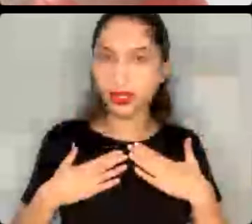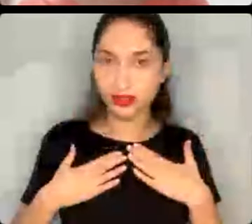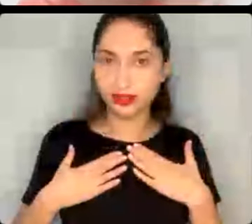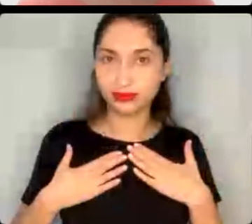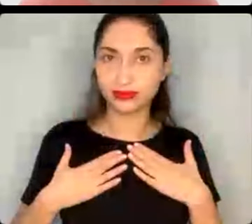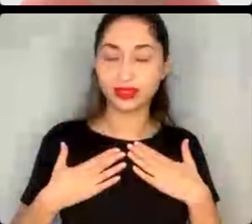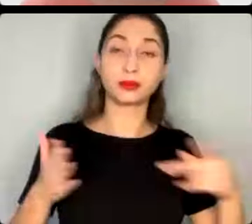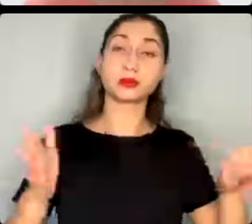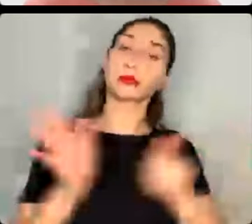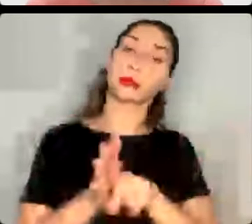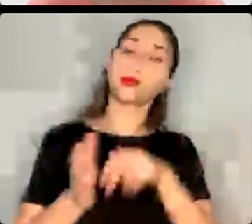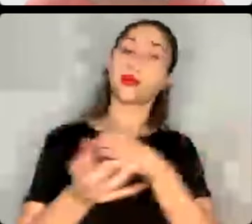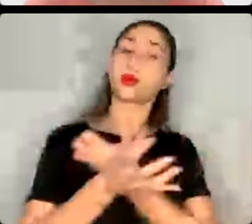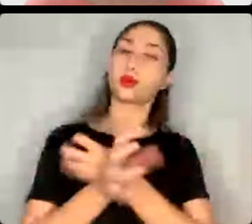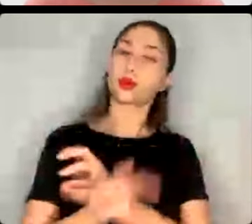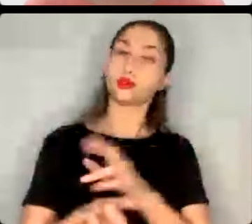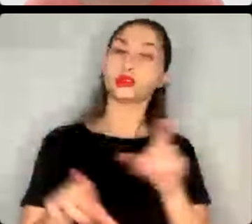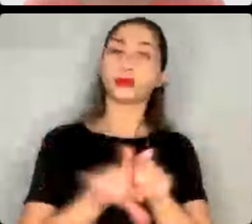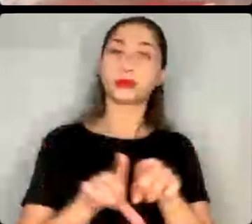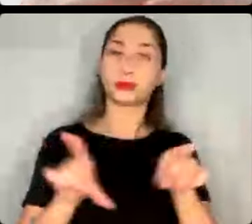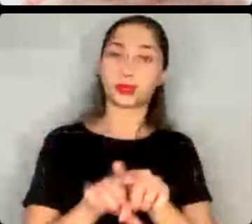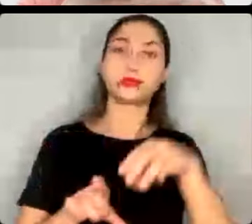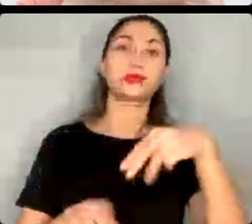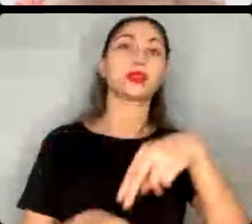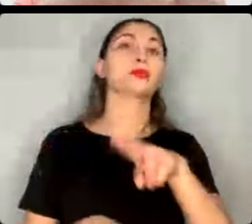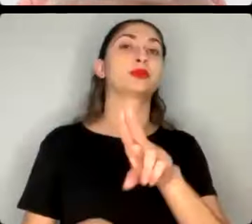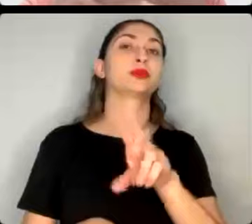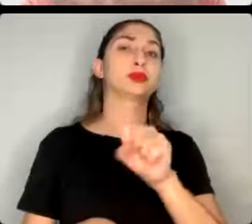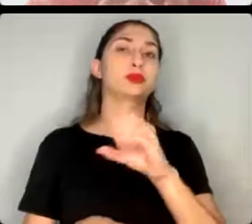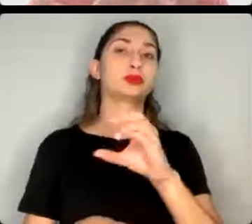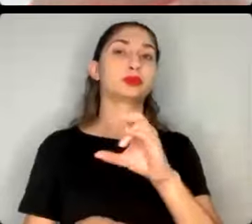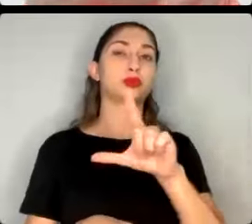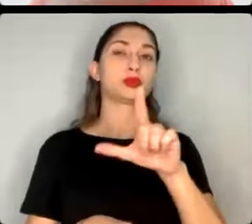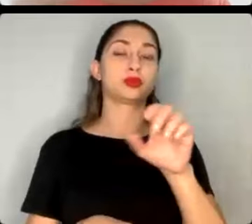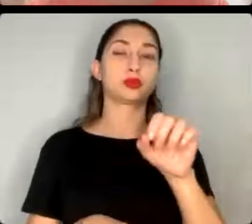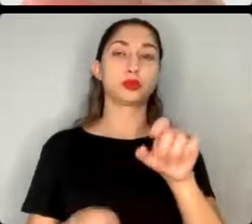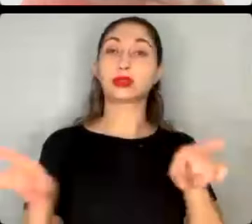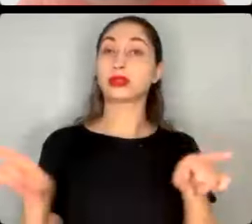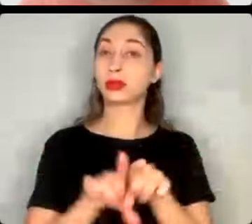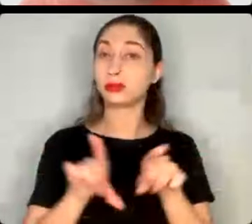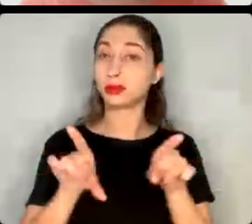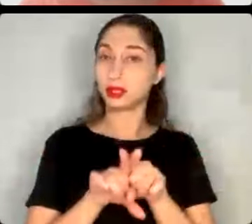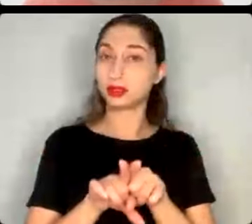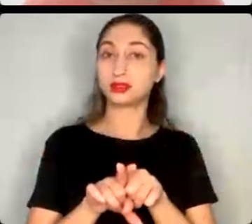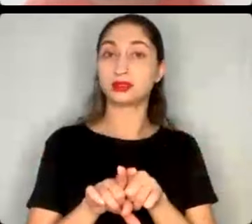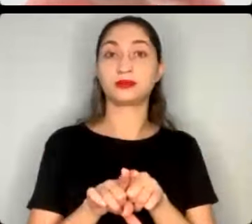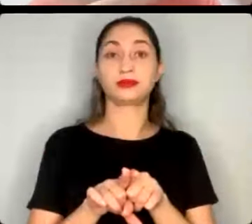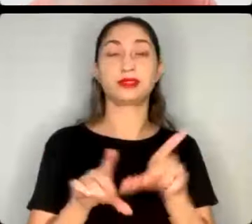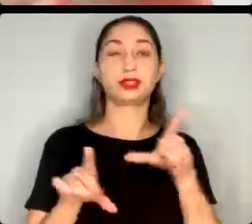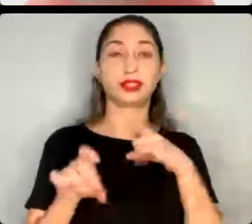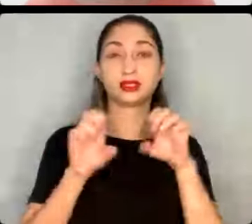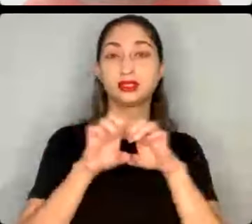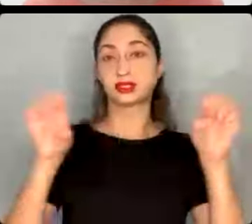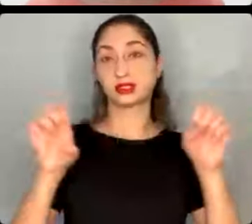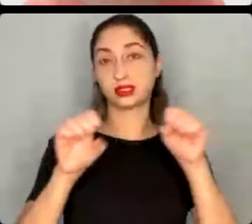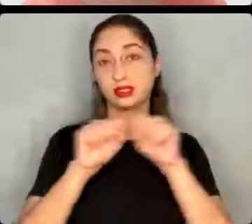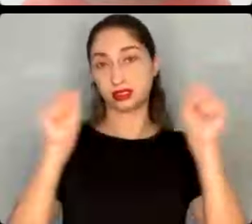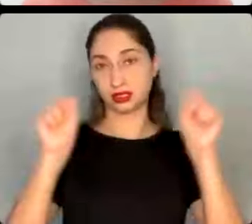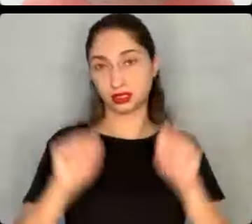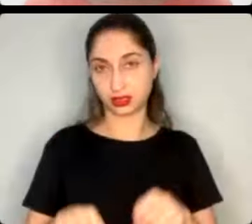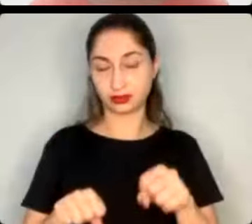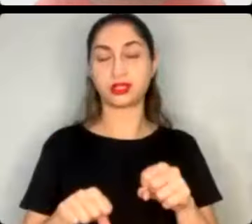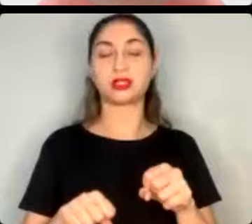dos ossos e com os músculos ali inseridos nos ossos, pelo sistema nervoso, é que vão